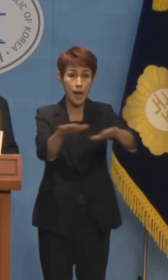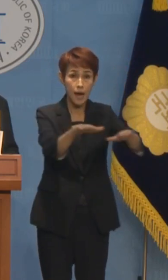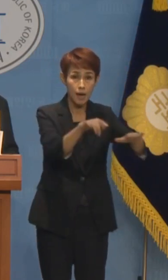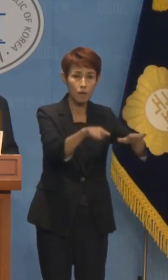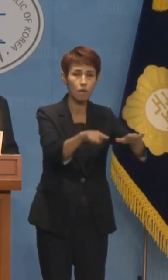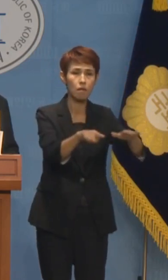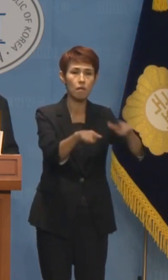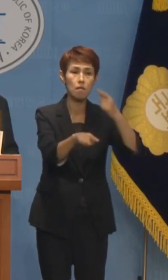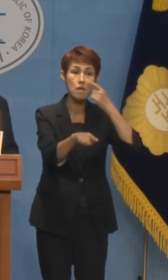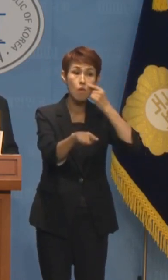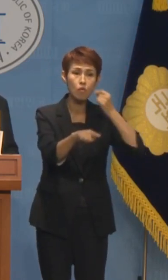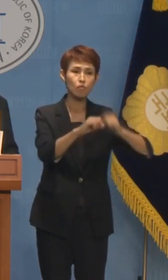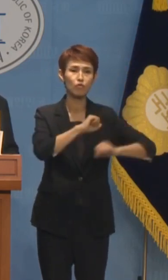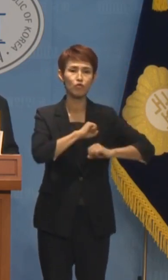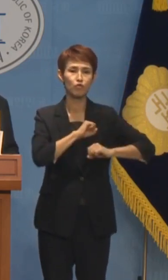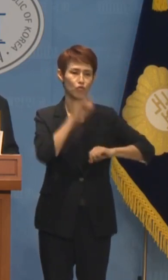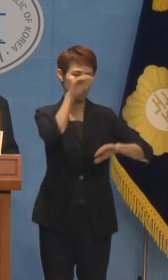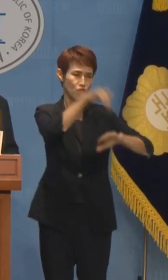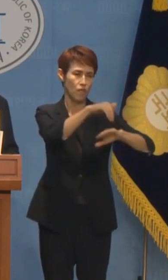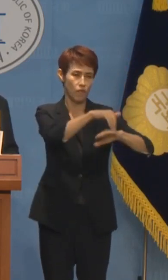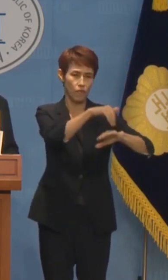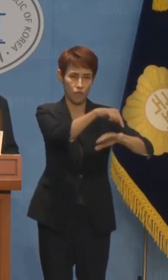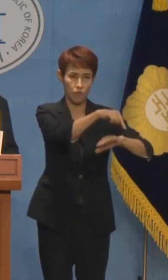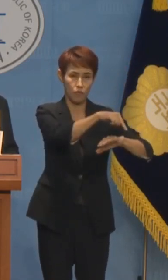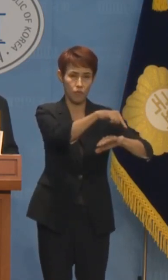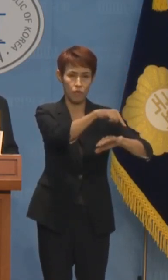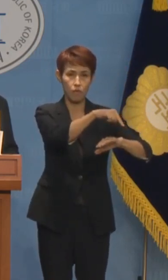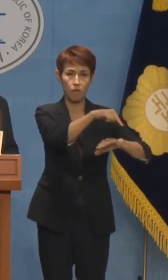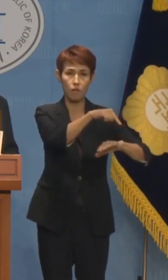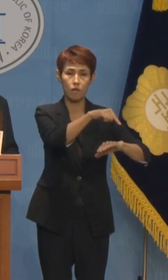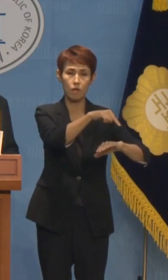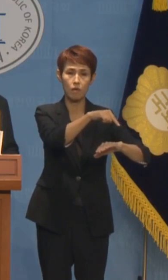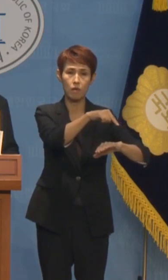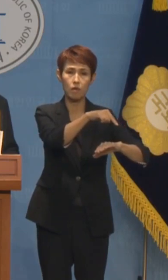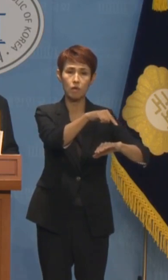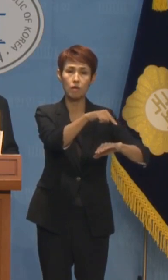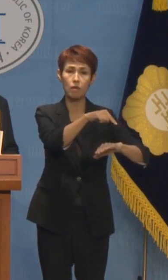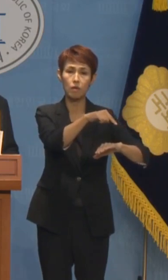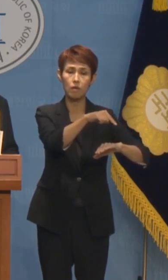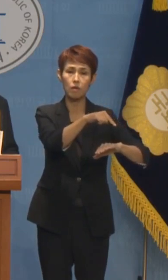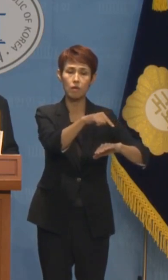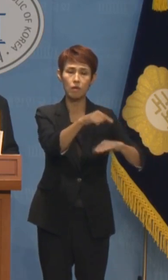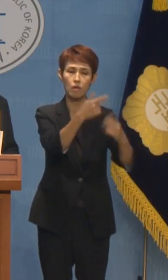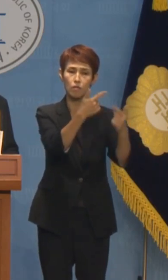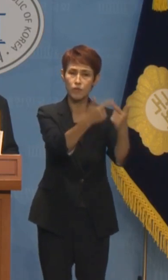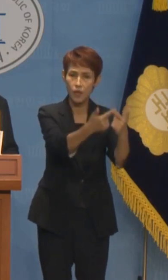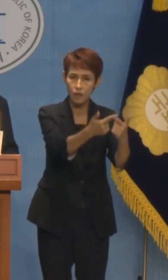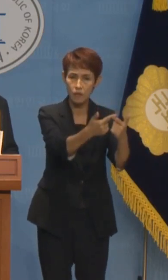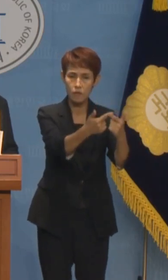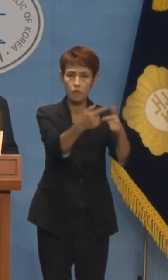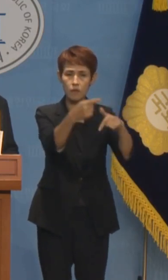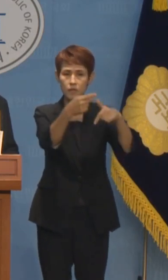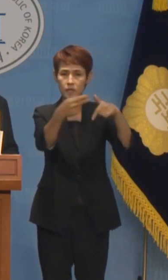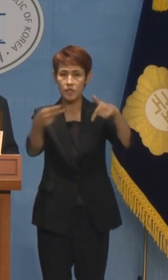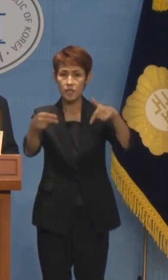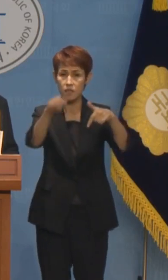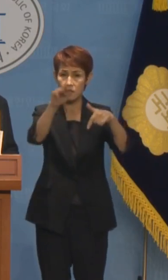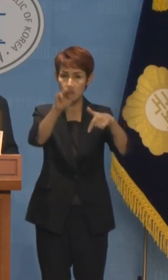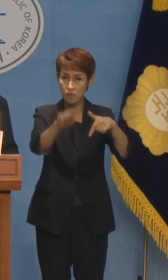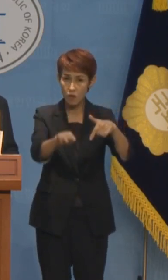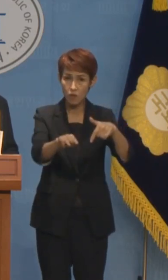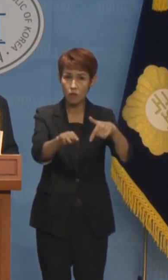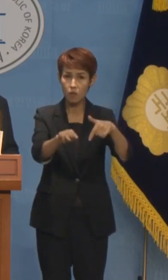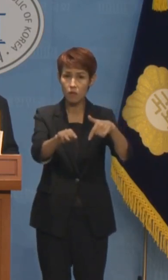훈련하고 그 우일기 단 함대가 부산항 인천당